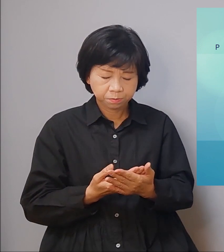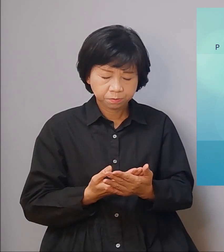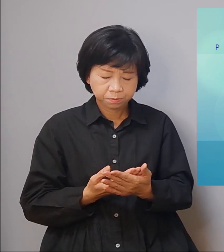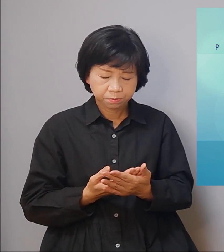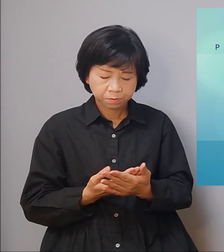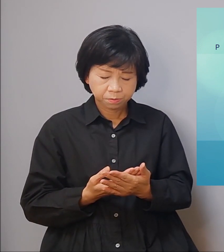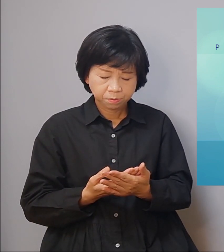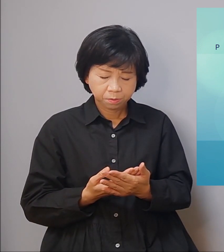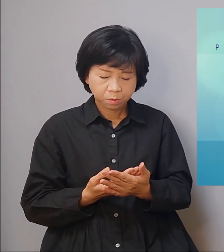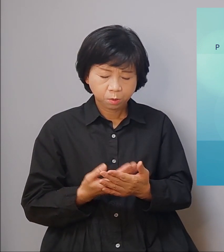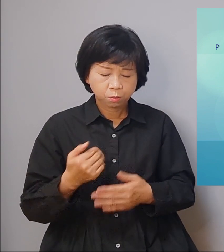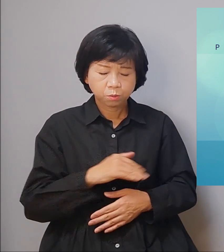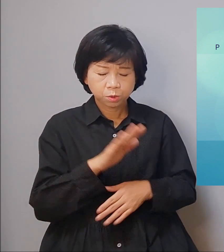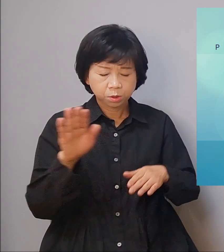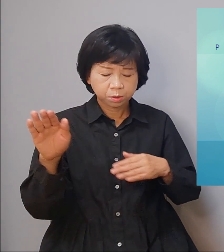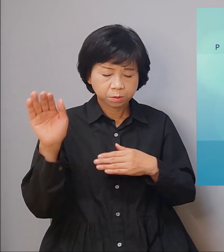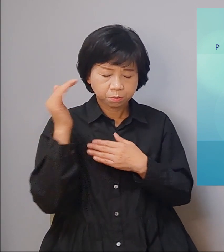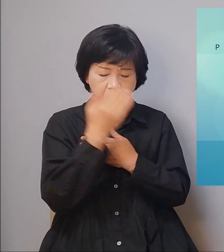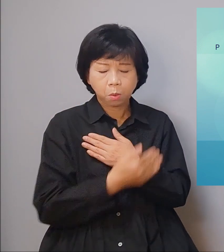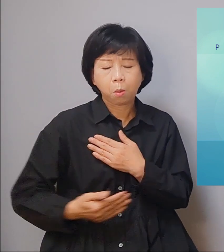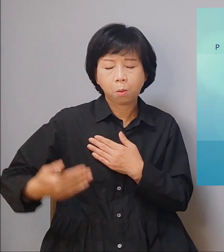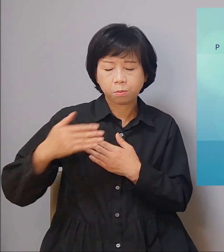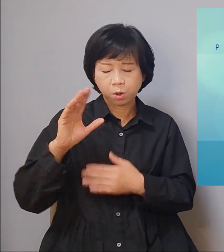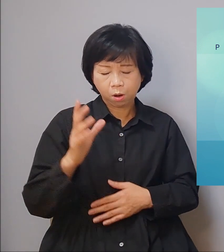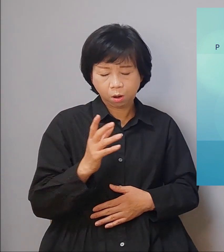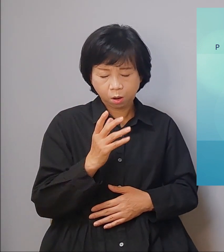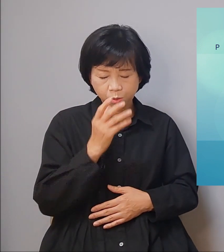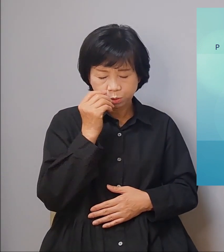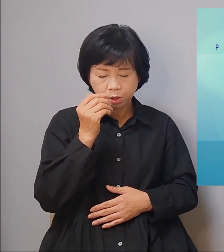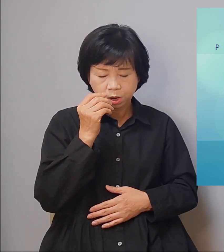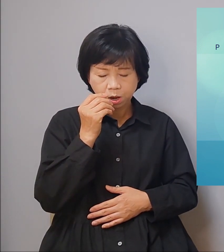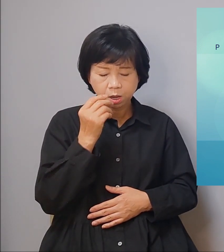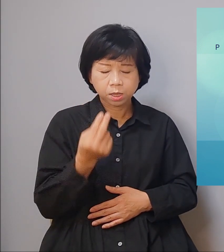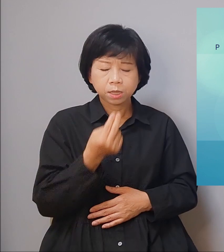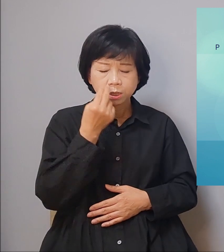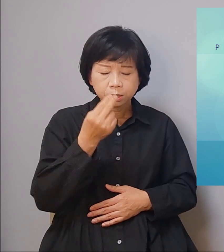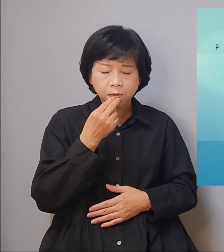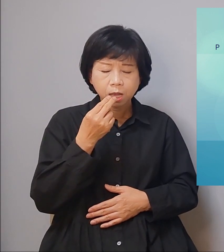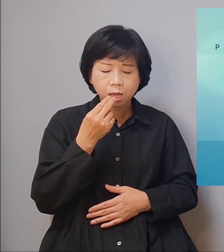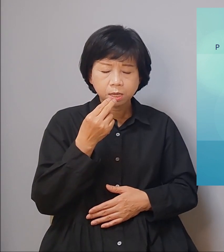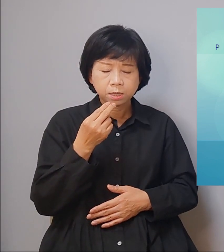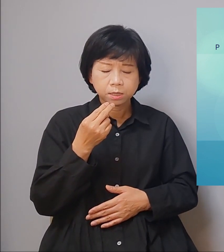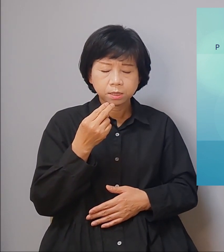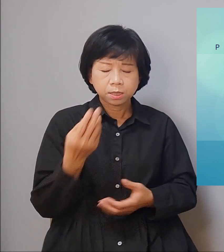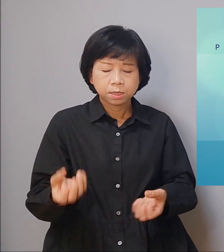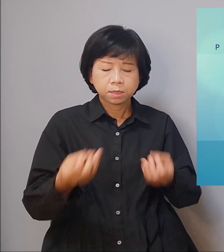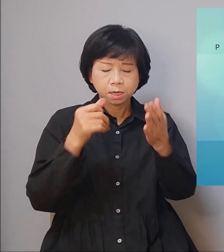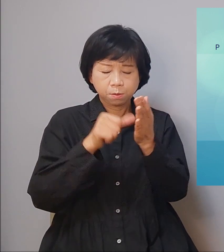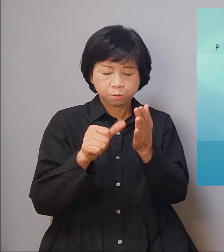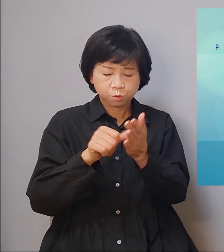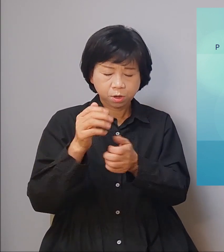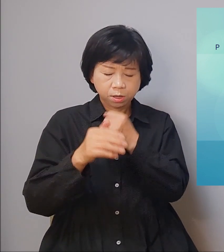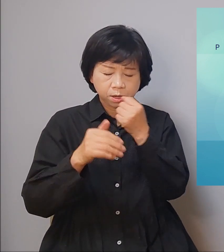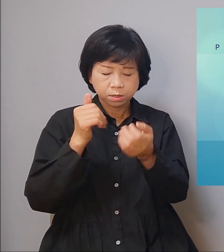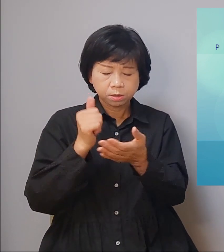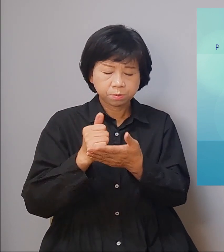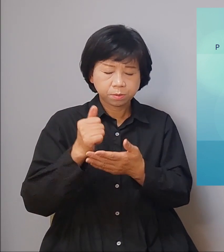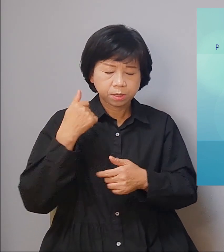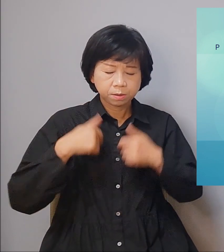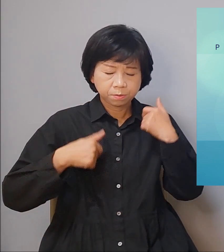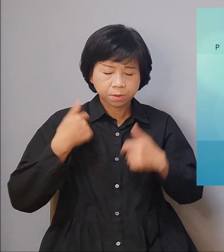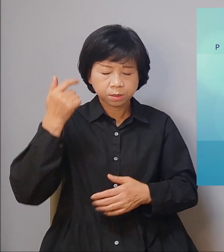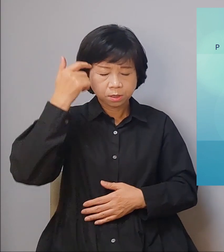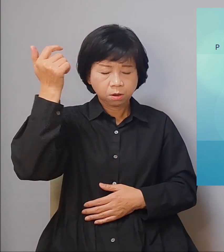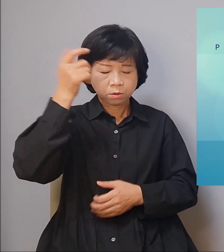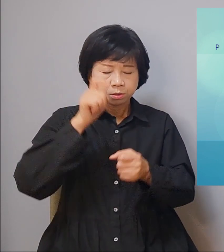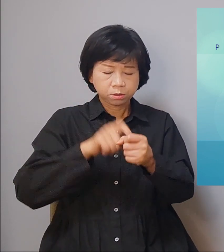주시옵소서. 우리 몸을 거룩한 산 제물로 하나님이 기뻐하시는 영적